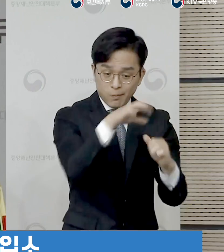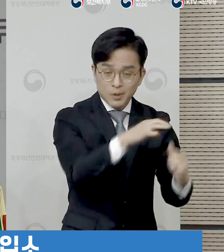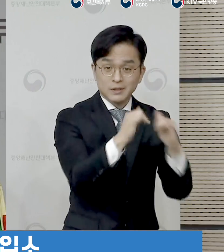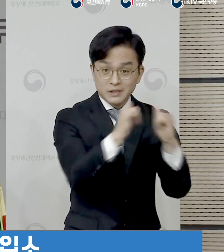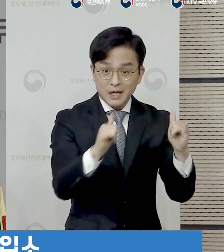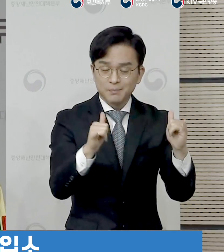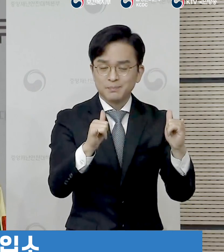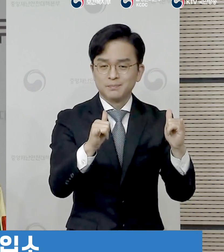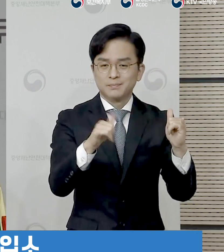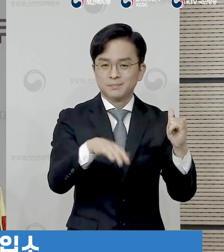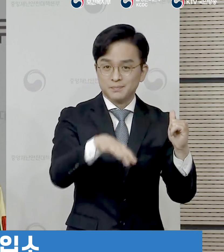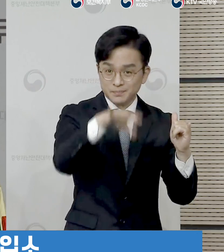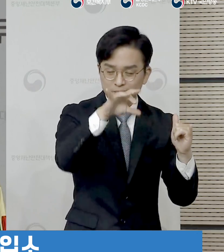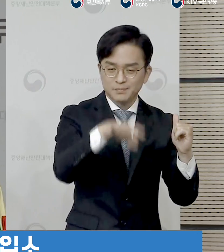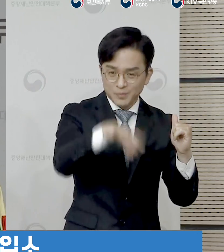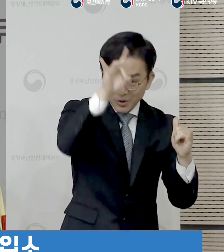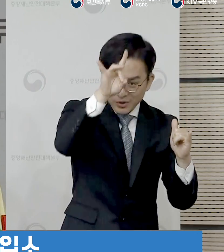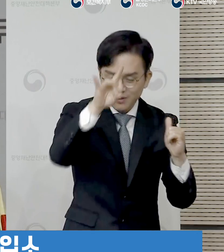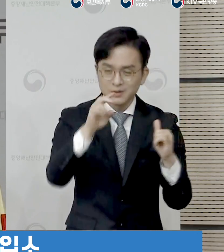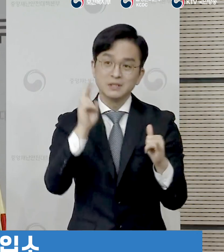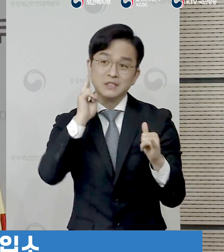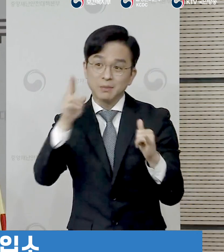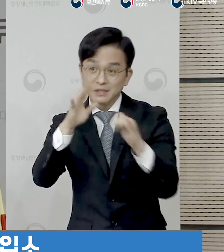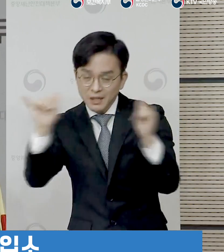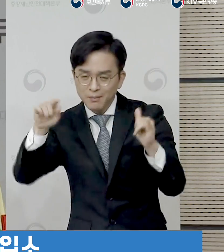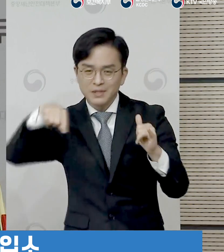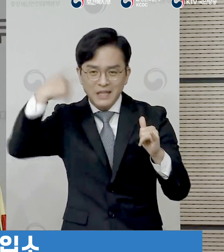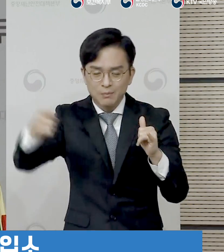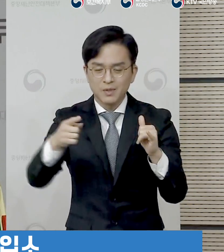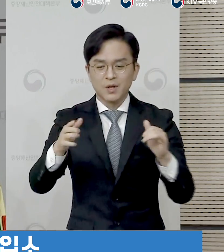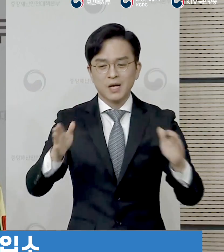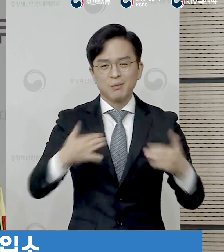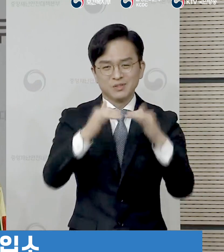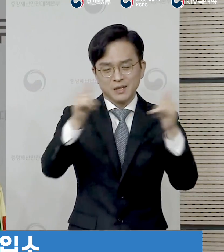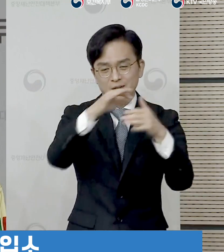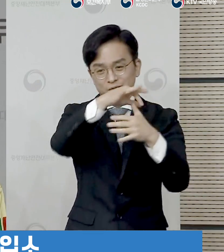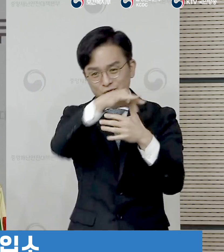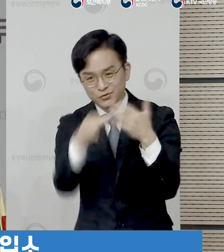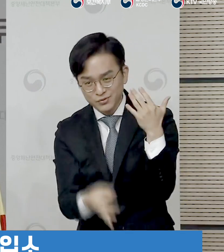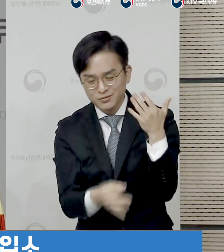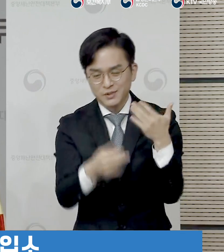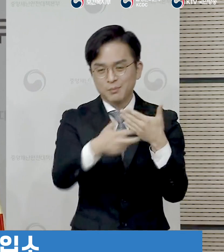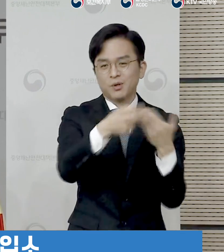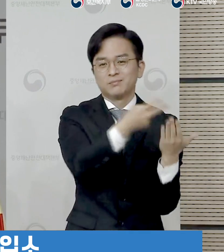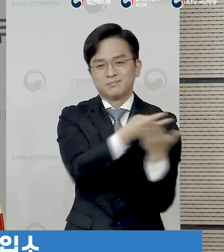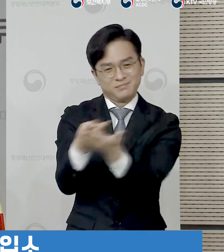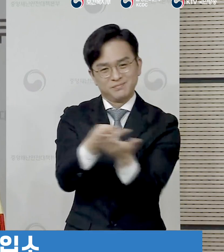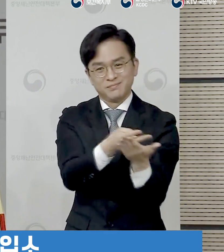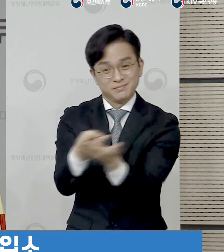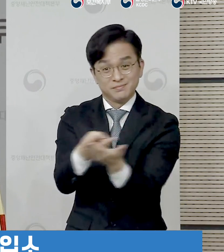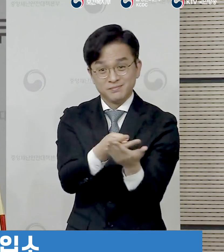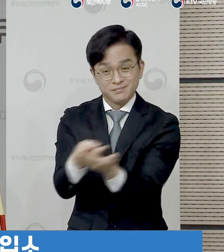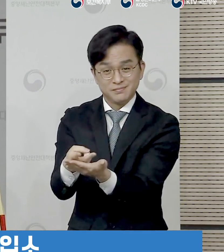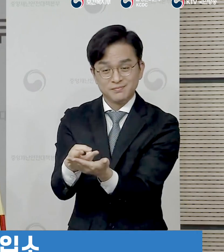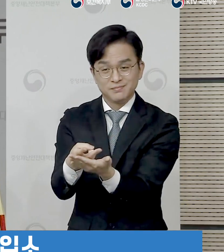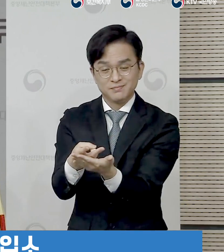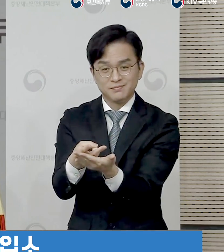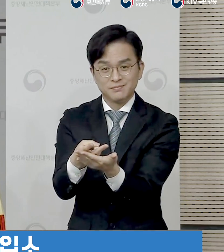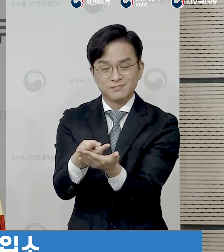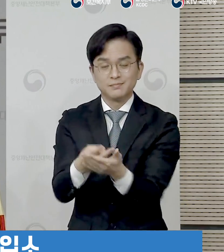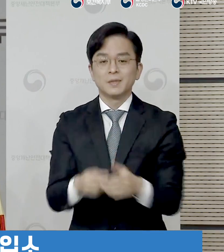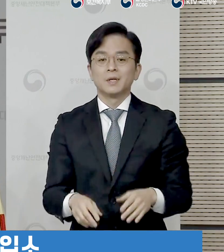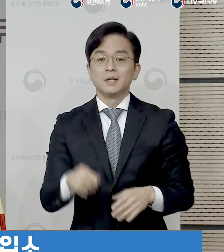이송하고 중앙방역대책본부가 개정한 지침의 중증도 분류에 따라 대기 환자의